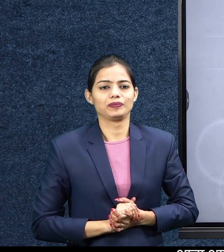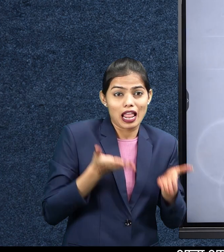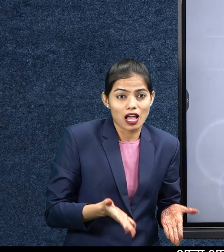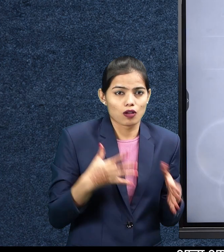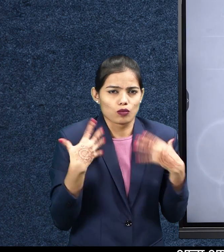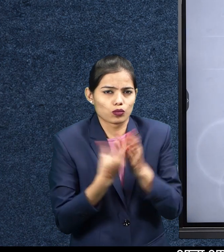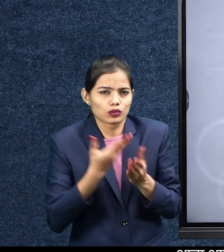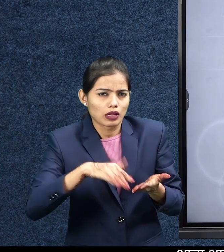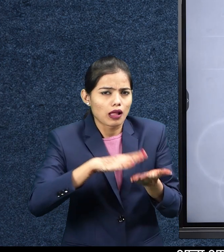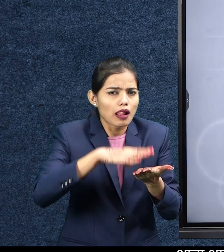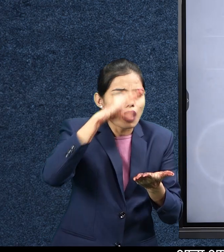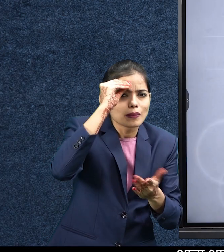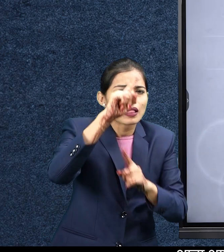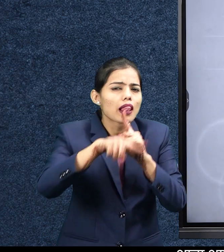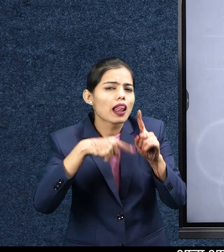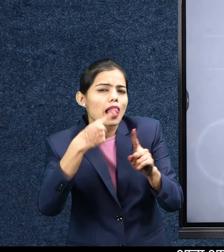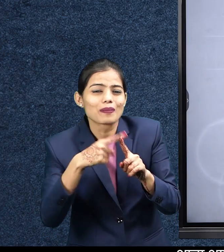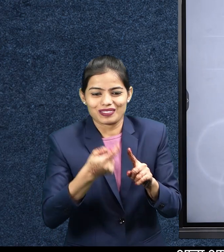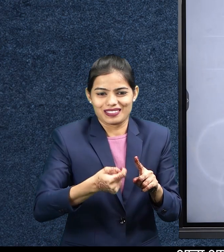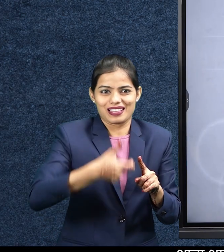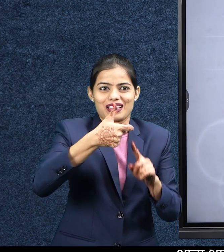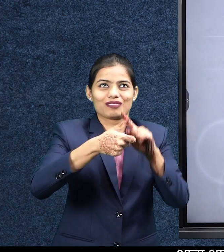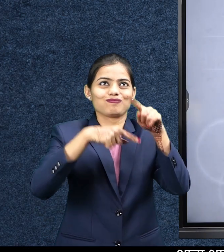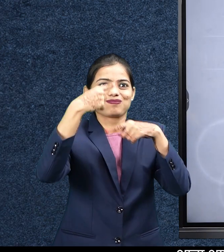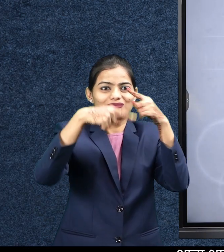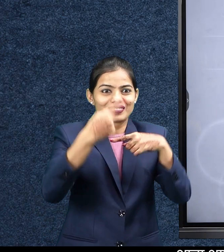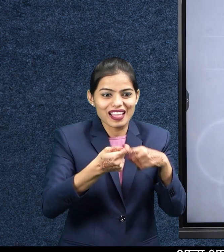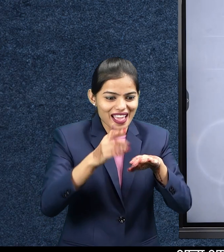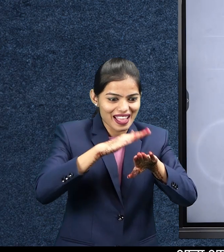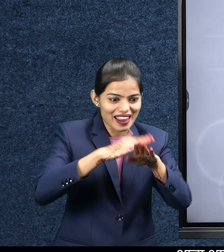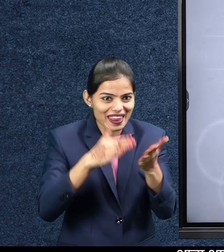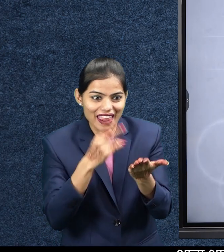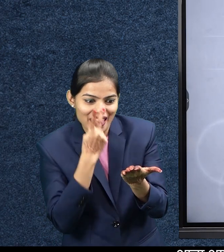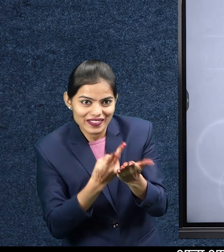आता आपण संपूर्ण घटना काय आहेत ते जाणून घेऊ.